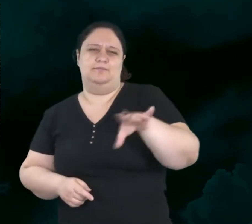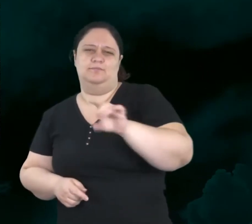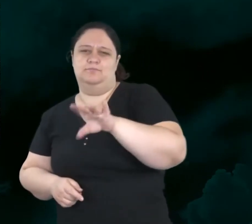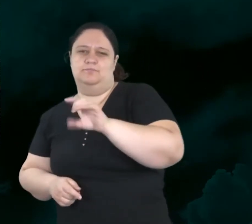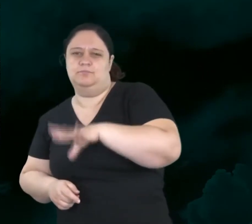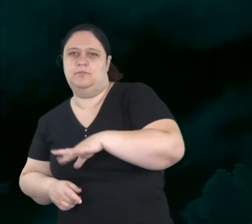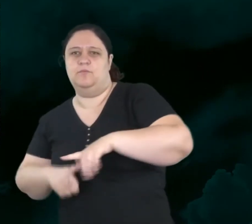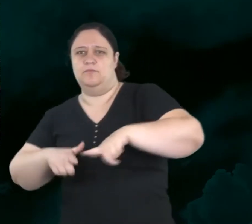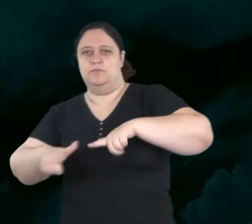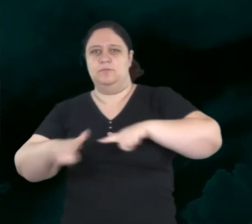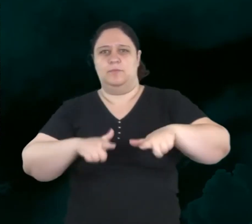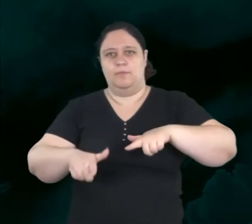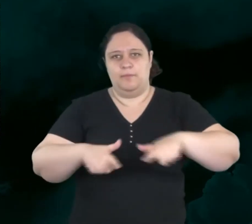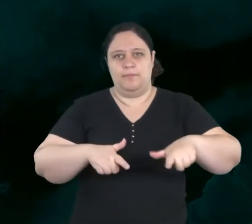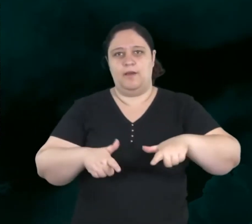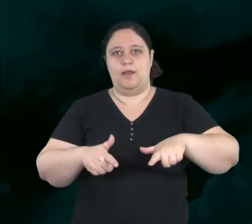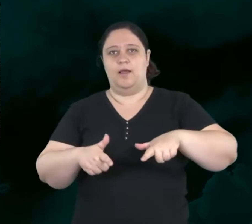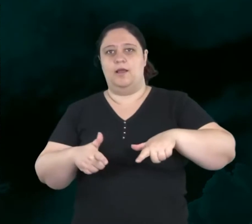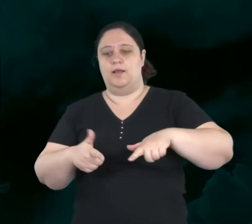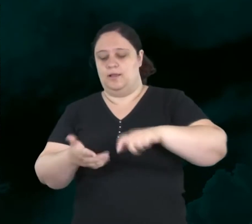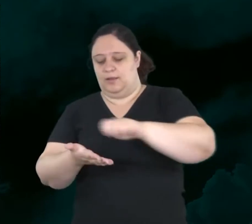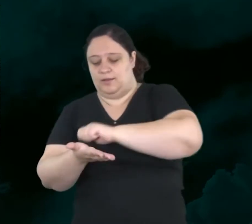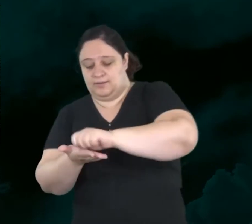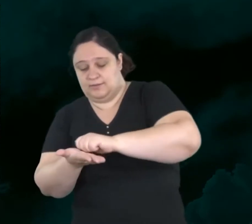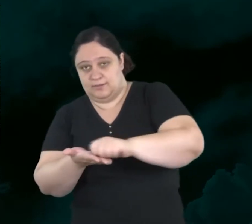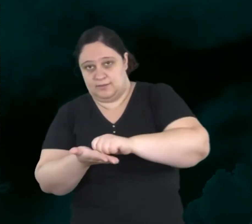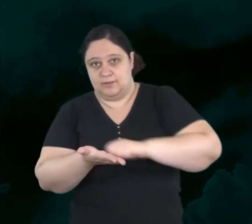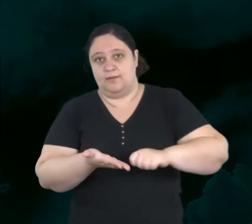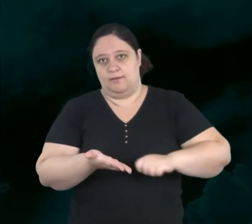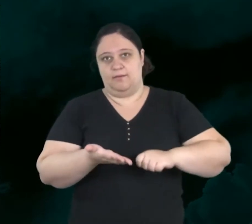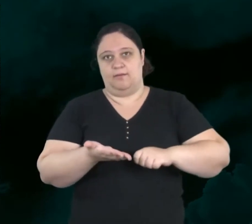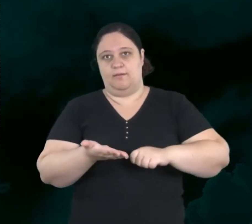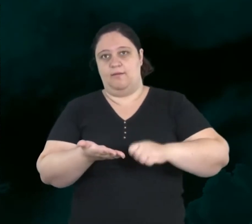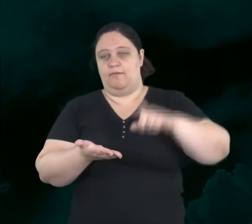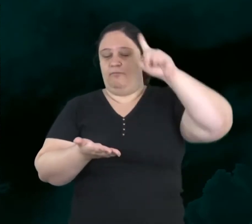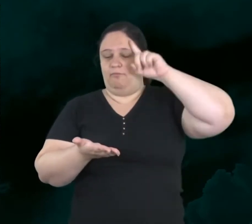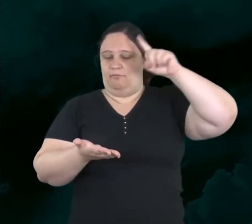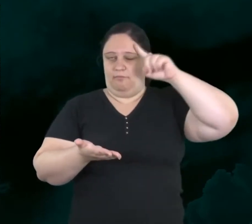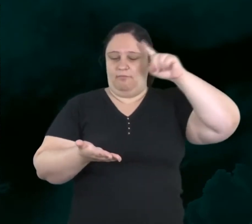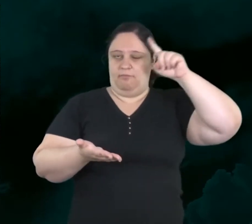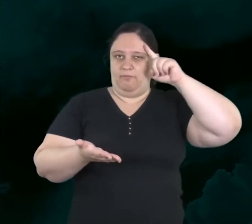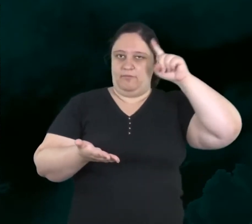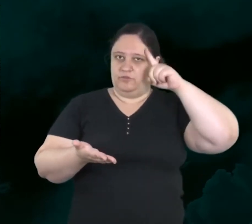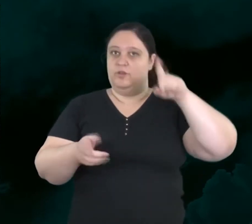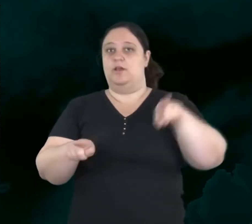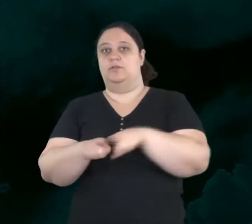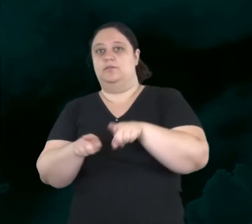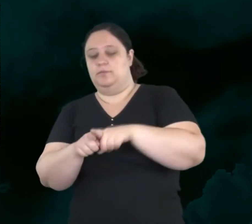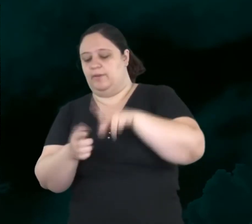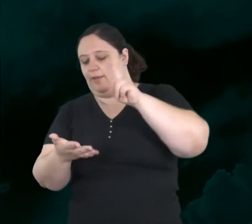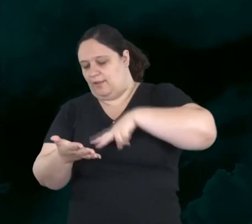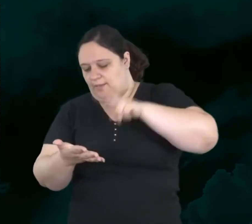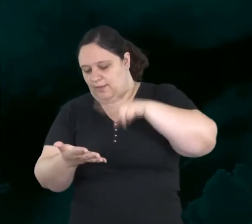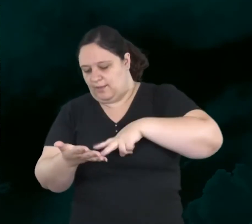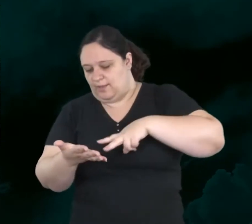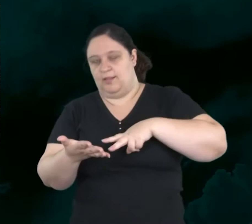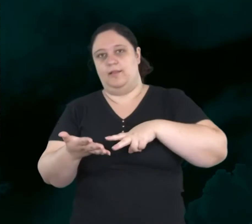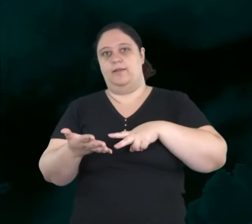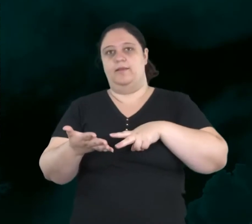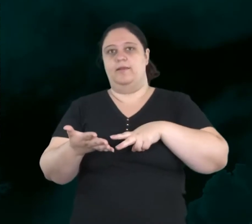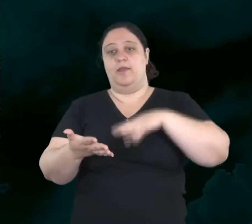na redação, na revisão, na composição dessas mensagens. Vamos lembrar